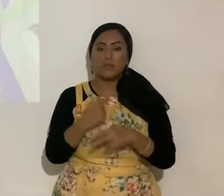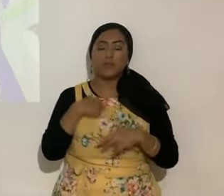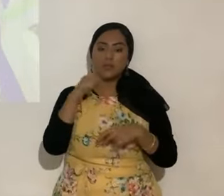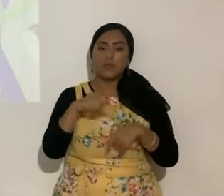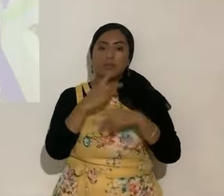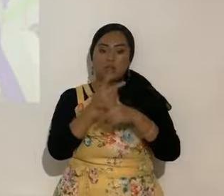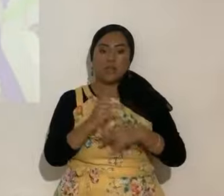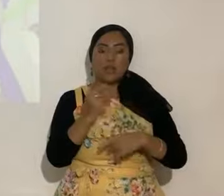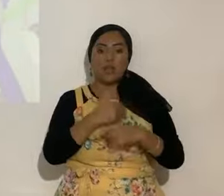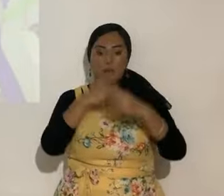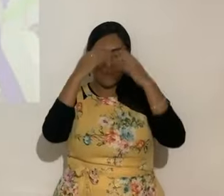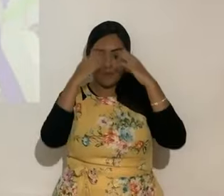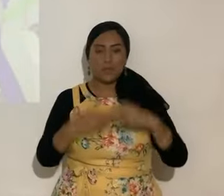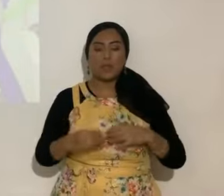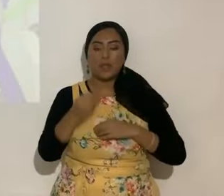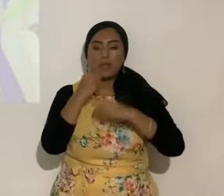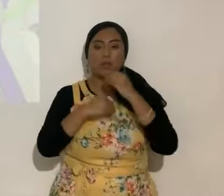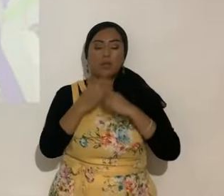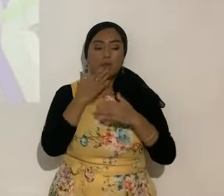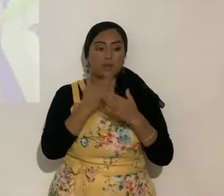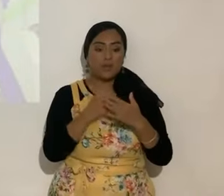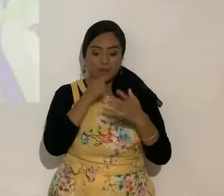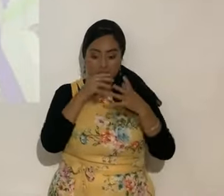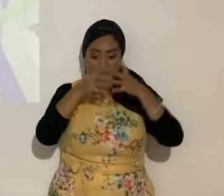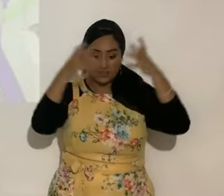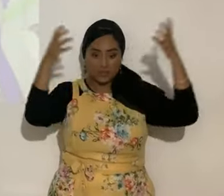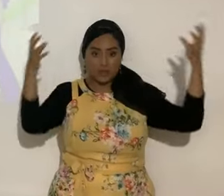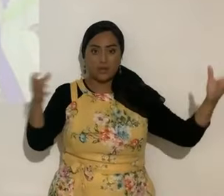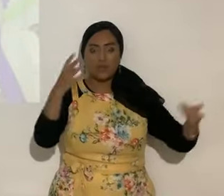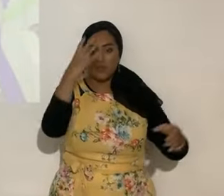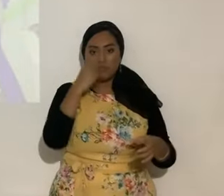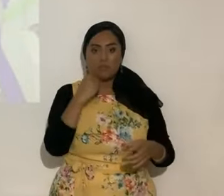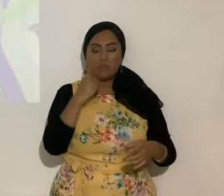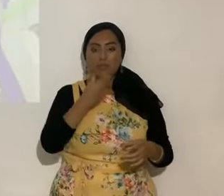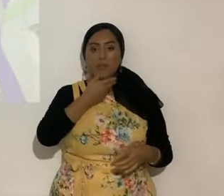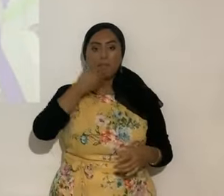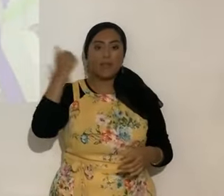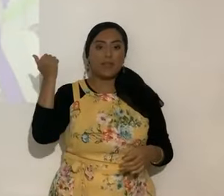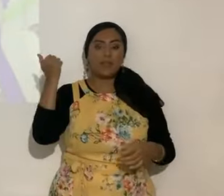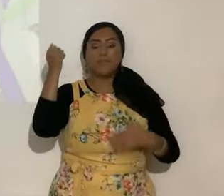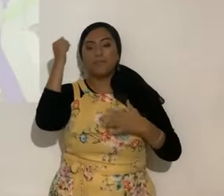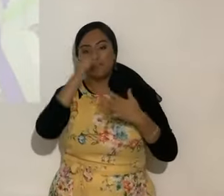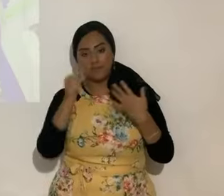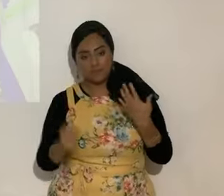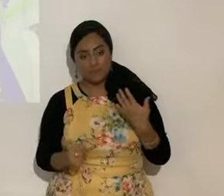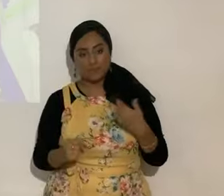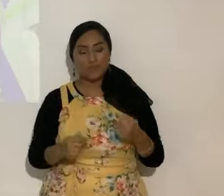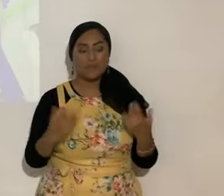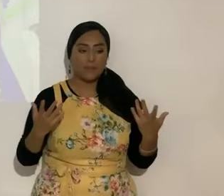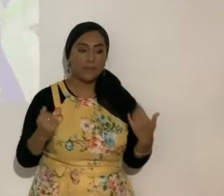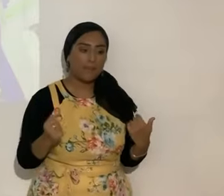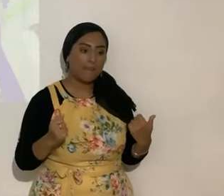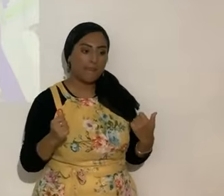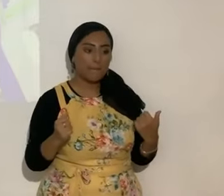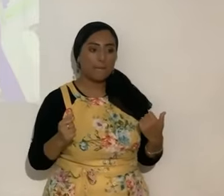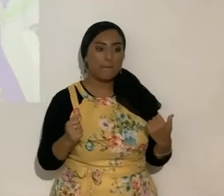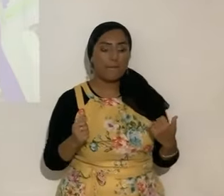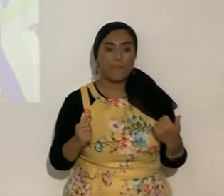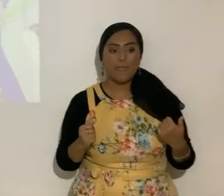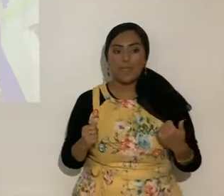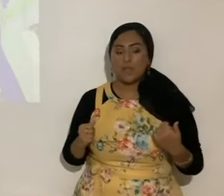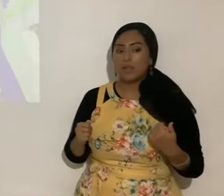cuidarlo, hay que comer bien, no malpasarse, dormir mejor, etcétera, etcétera, pero bueno, la idea está